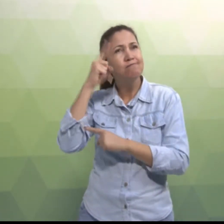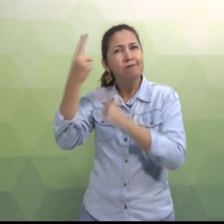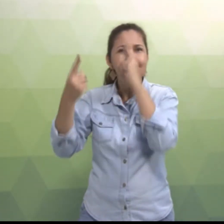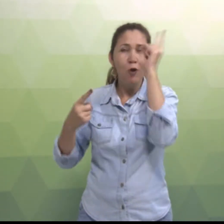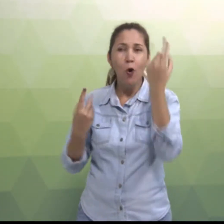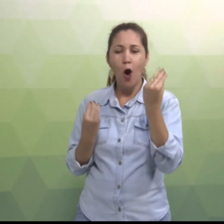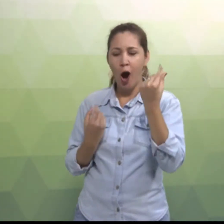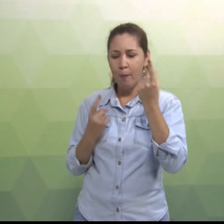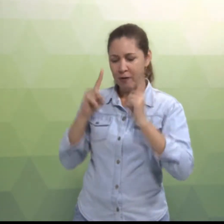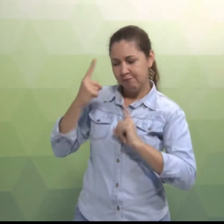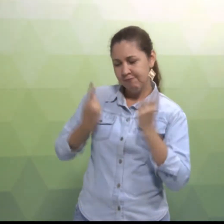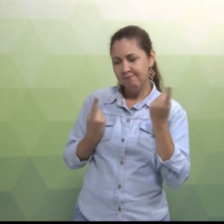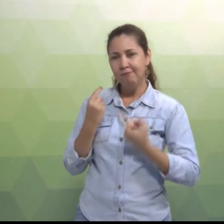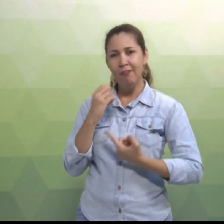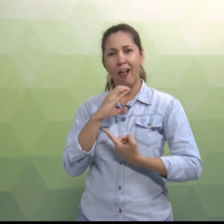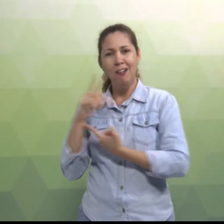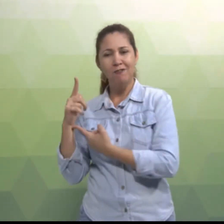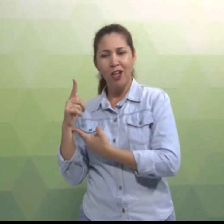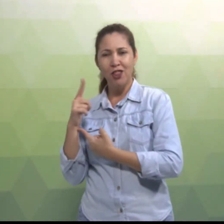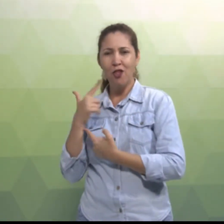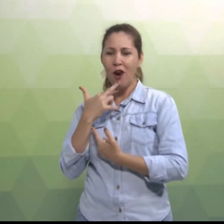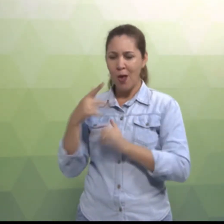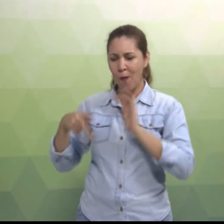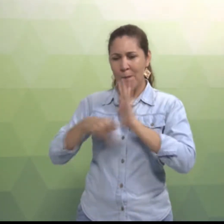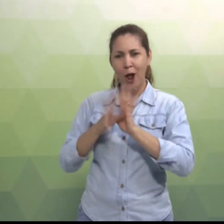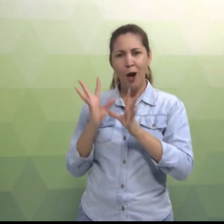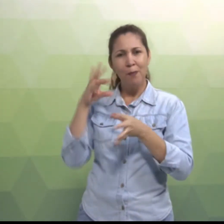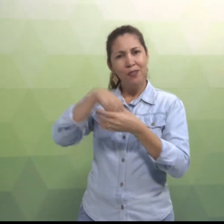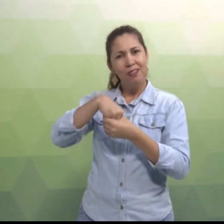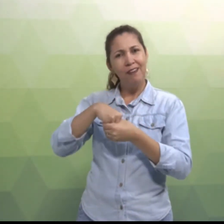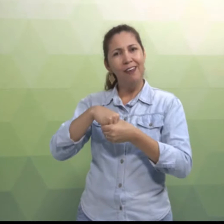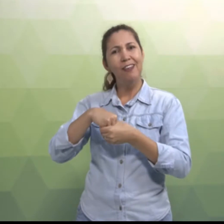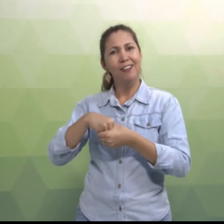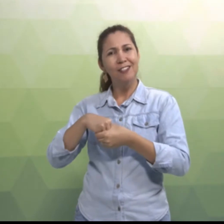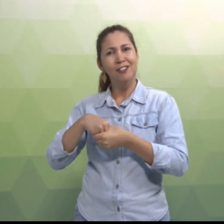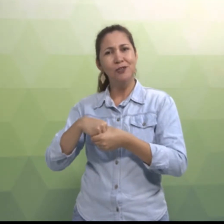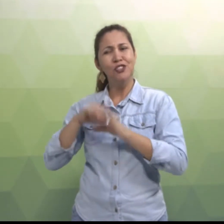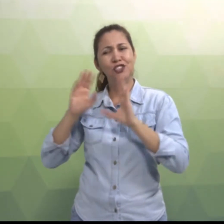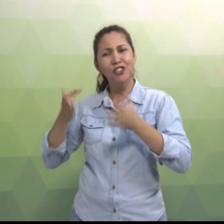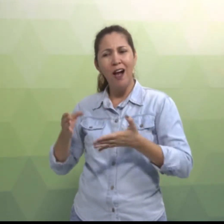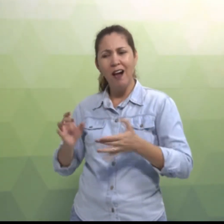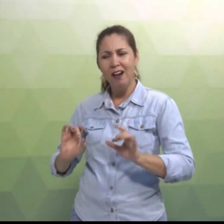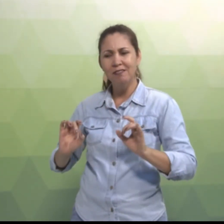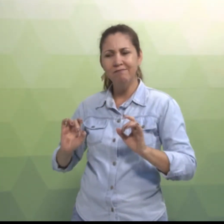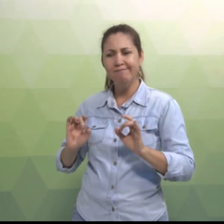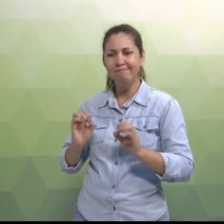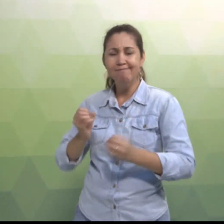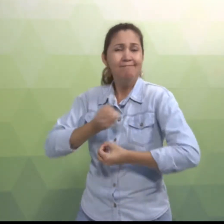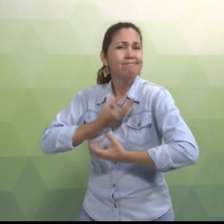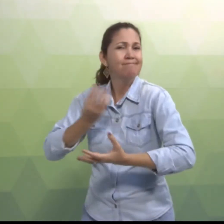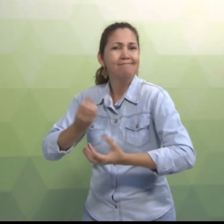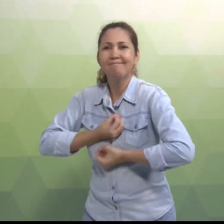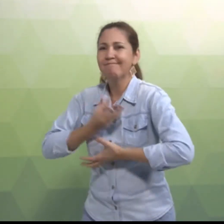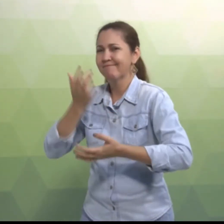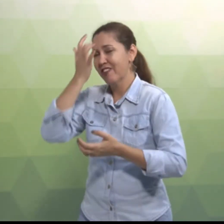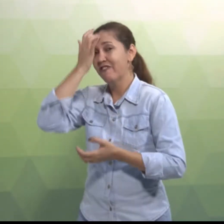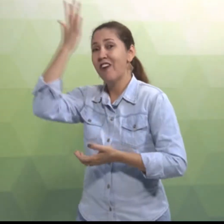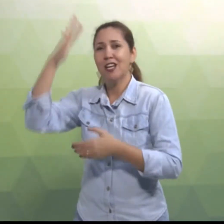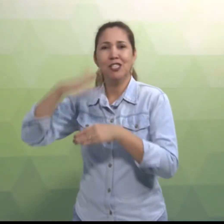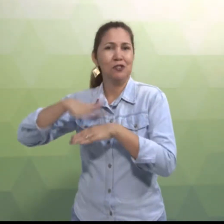língua de sinais. Ele é criativo, utiliza gestos classificadores. Porque é próprio dele,